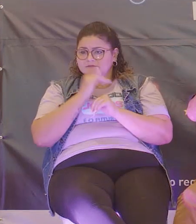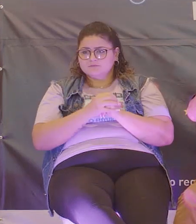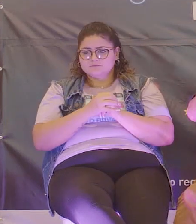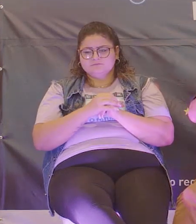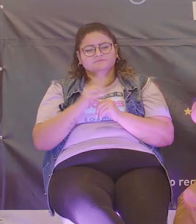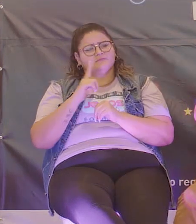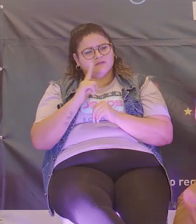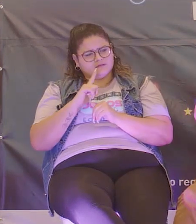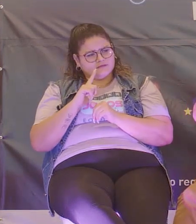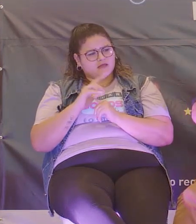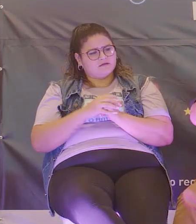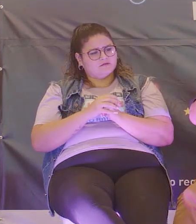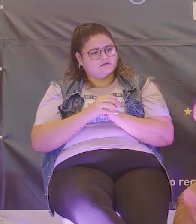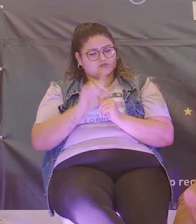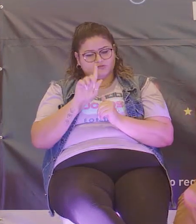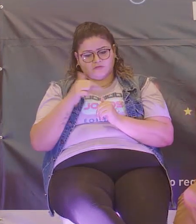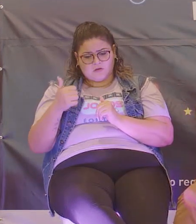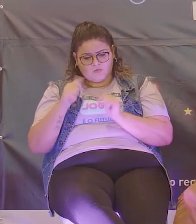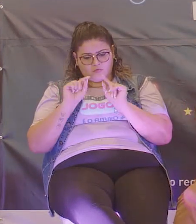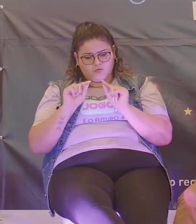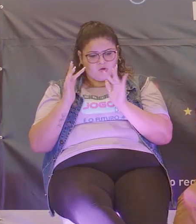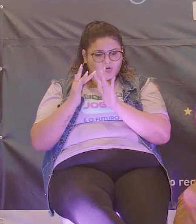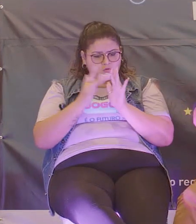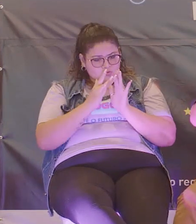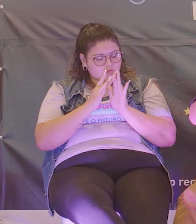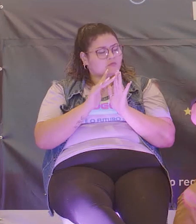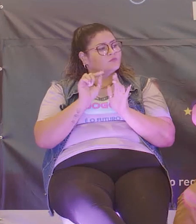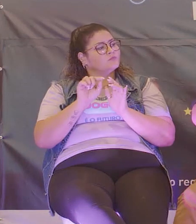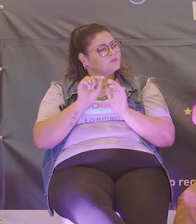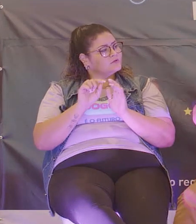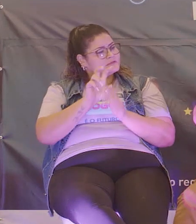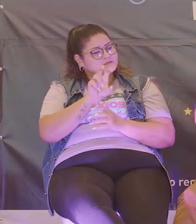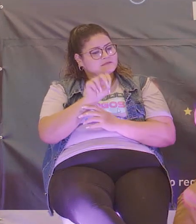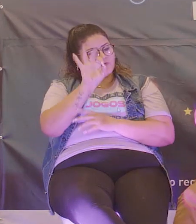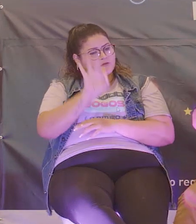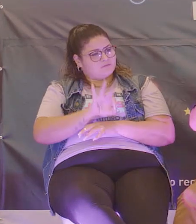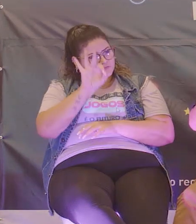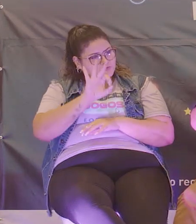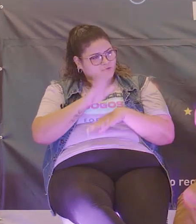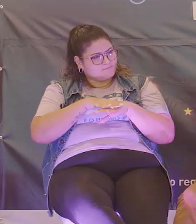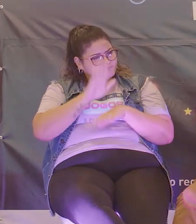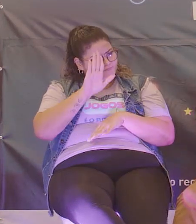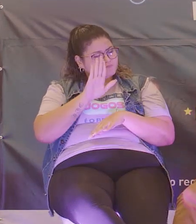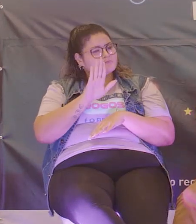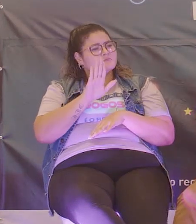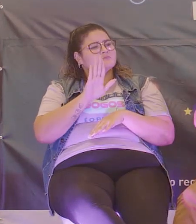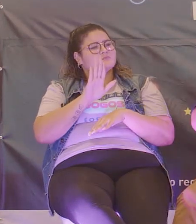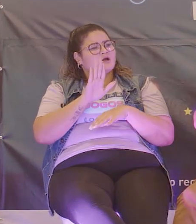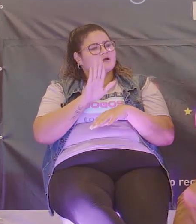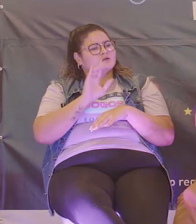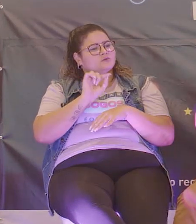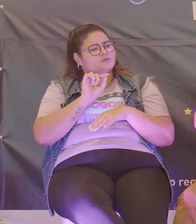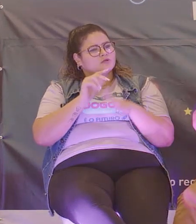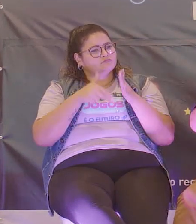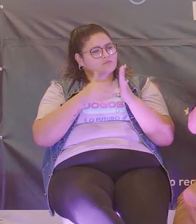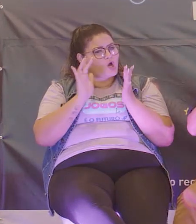tem cirurgiões que tiveram contatos com os jogos, eles têm 50% a mais de efetividade nas cirurgias que eles fazem por conta desse